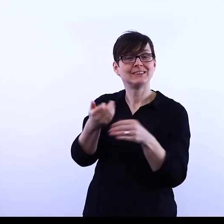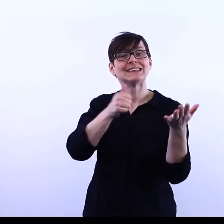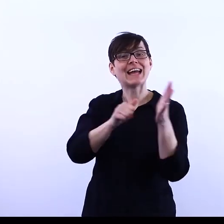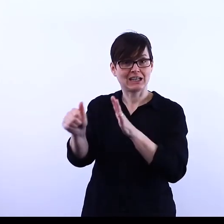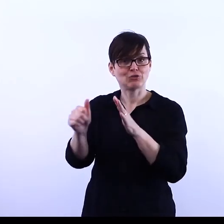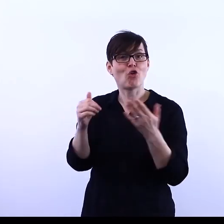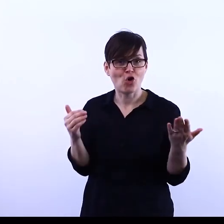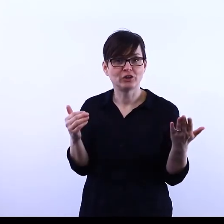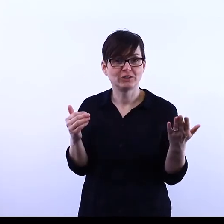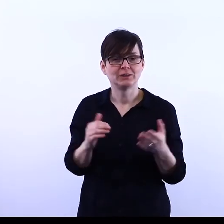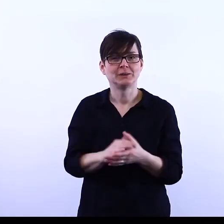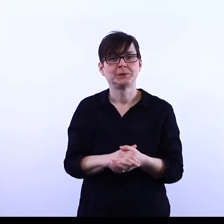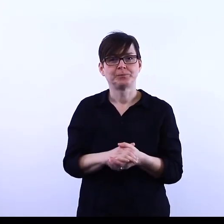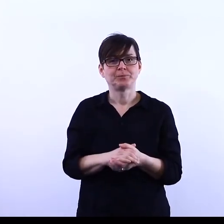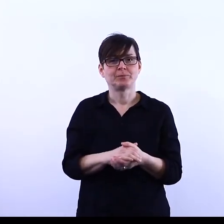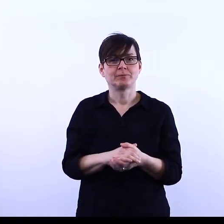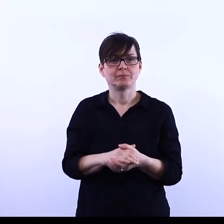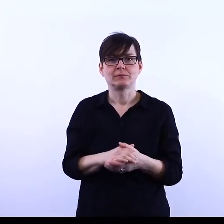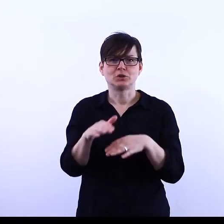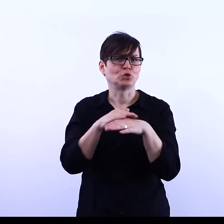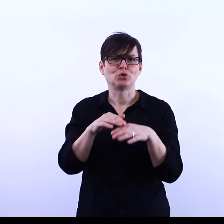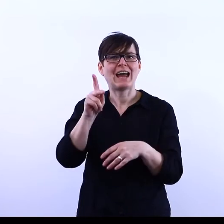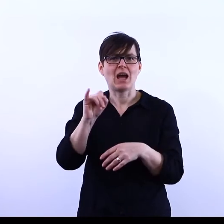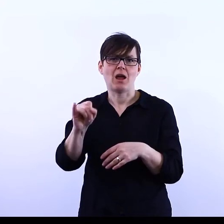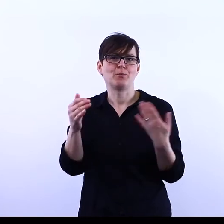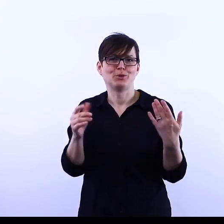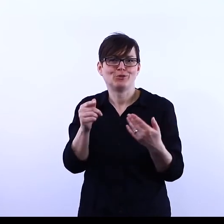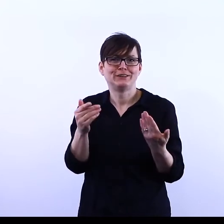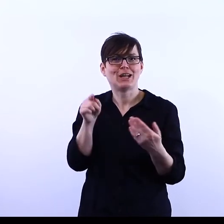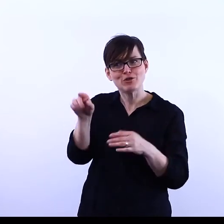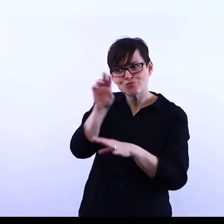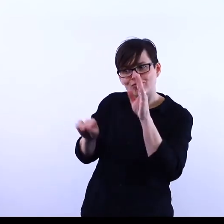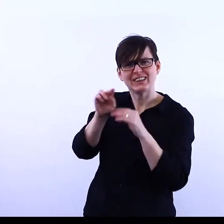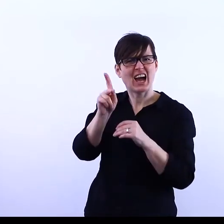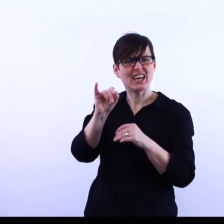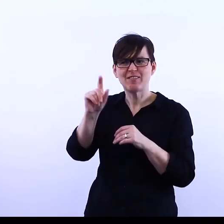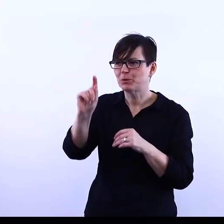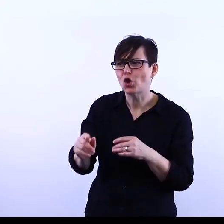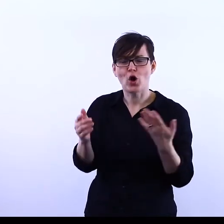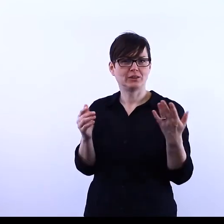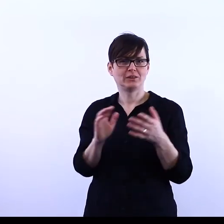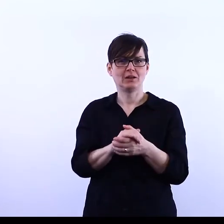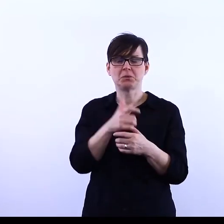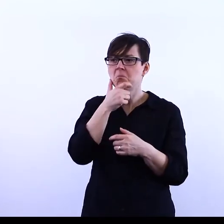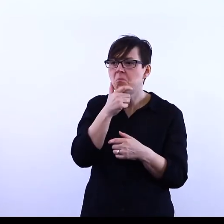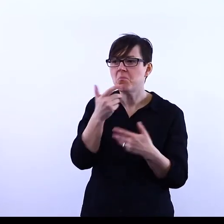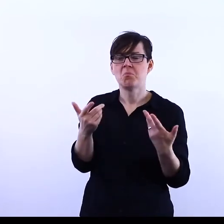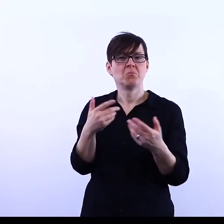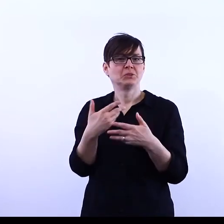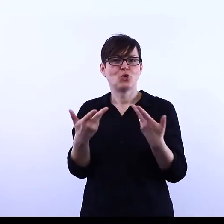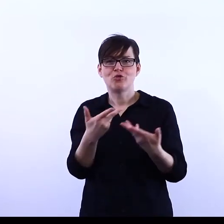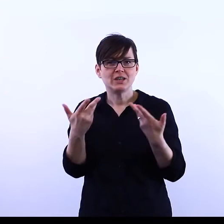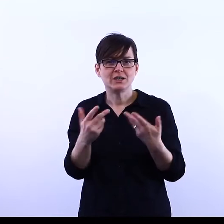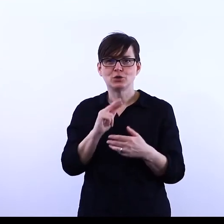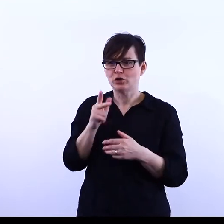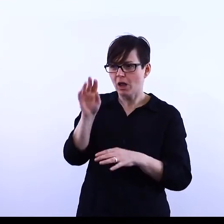gibt sozusagen Grundkompetenzen zu was ist KI, wie funktioniert das, und welche sozialen und ethischen Implikationen gibt es dazu. Man kriegt